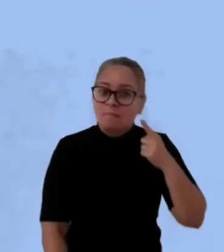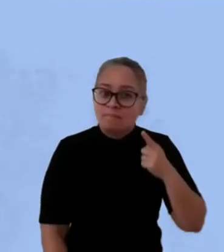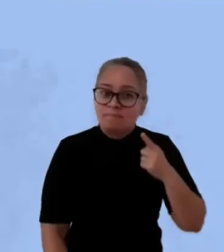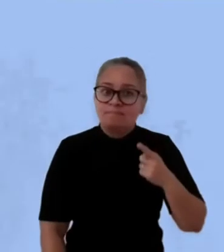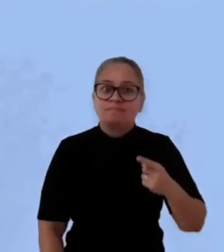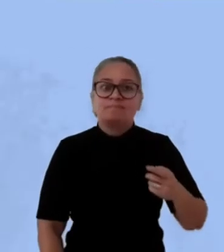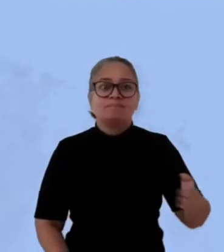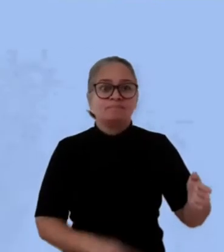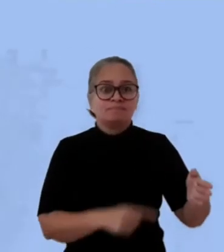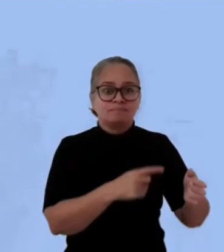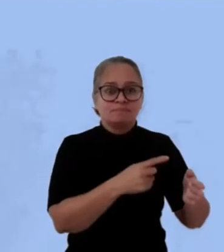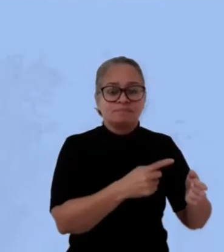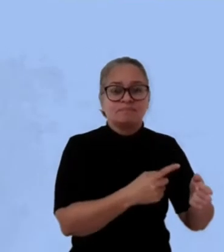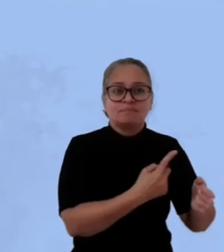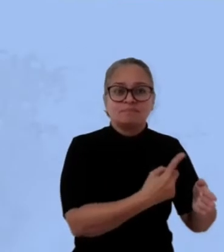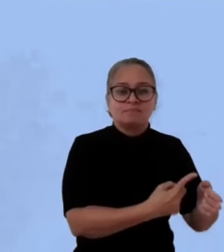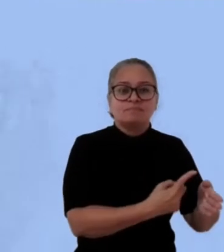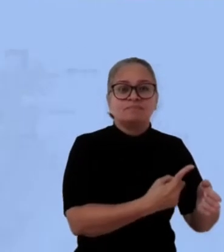podiam sinalizar.